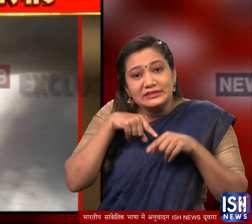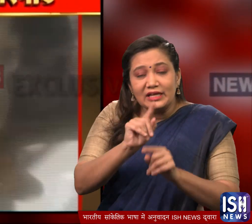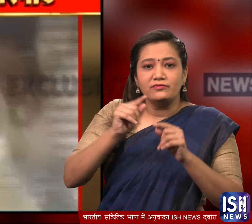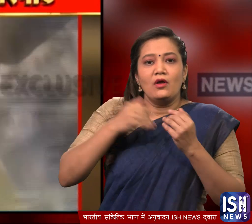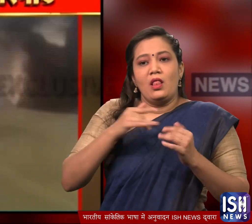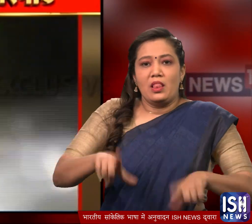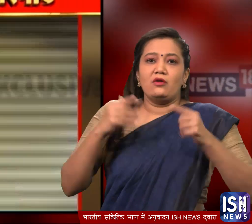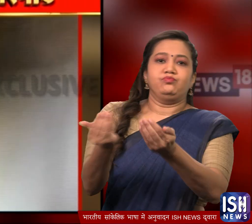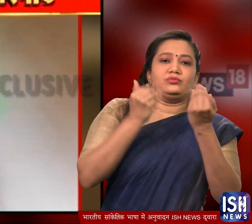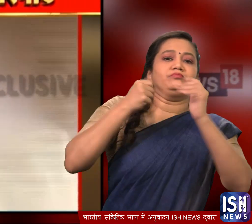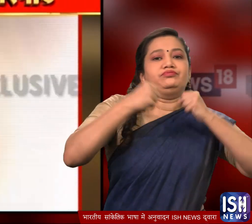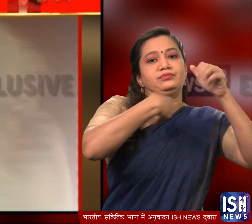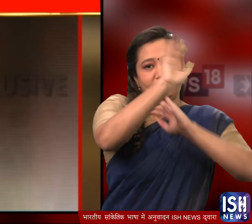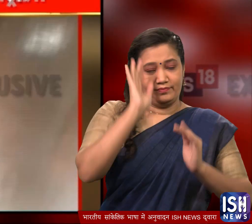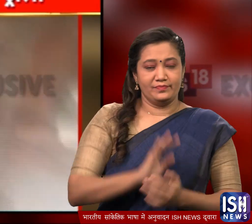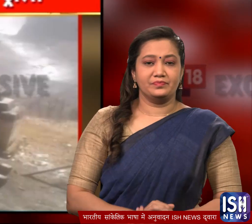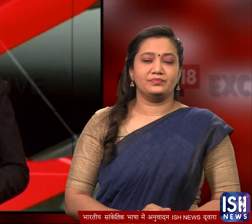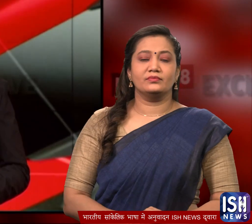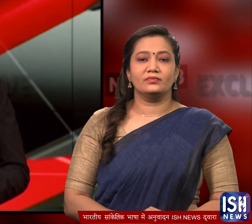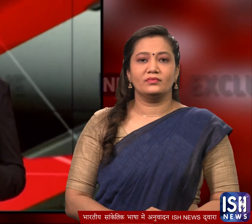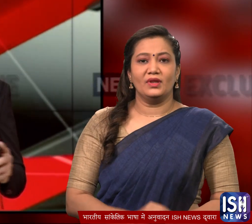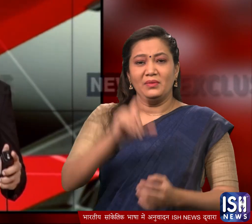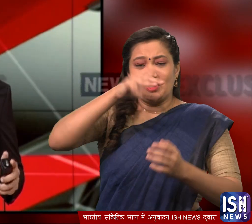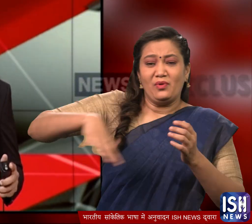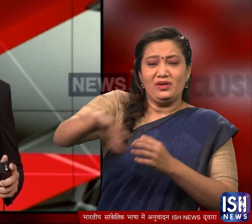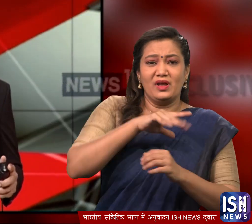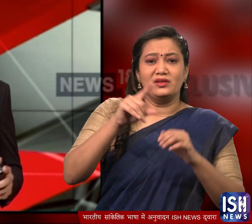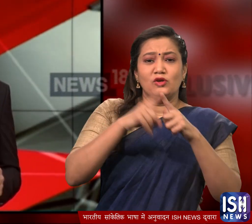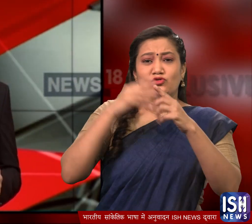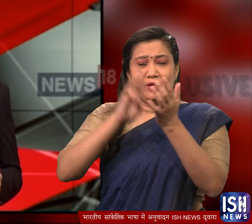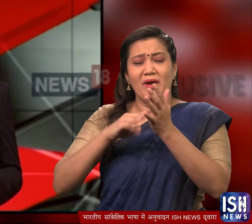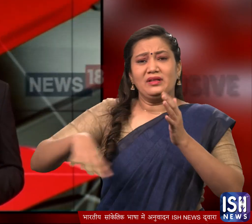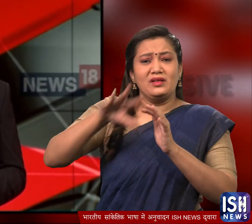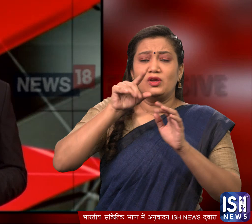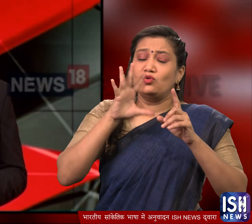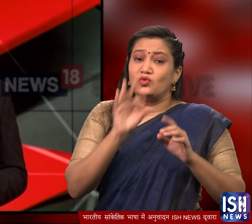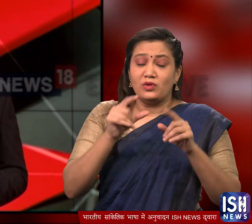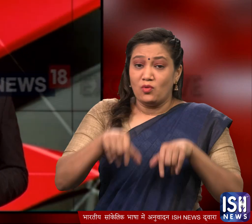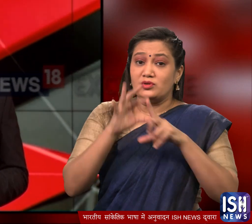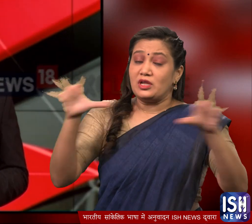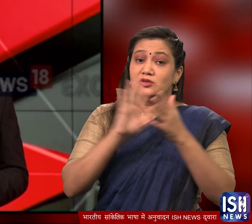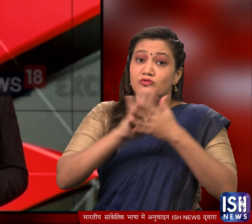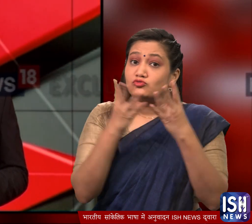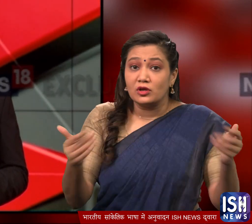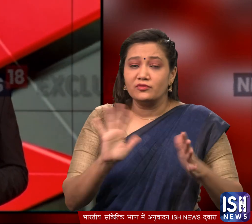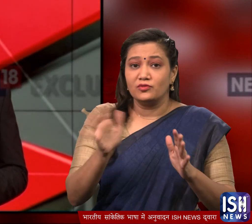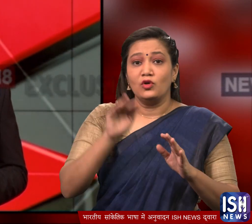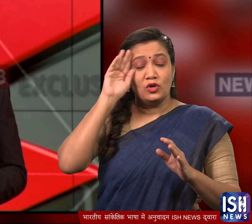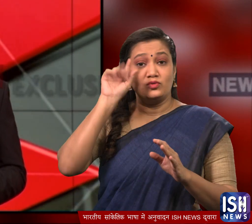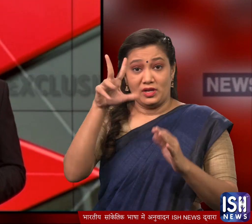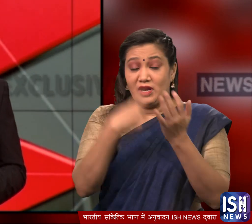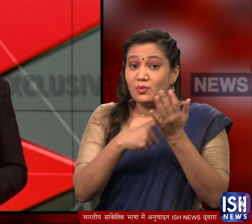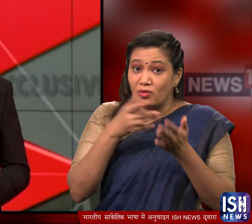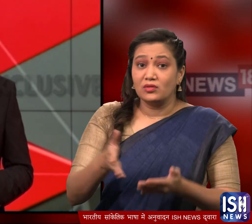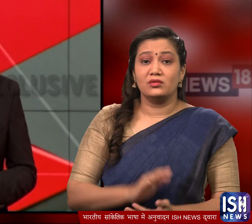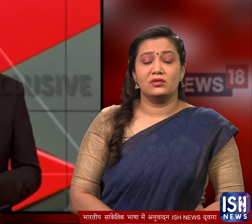गया था और वो जान बचाकर वहां से निकल गया। लेकिन चमोली जिले में जोशीमठ के पास खतरा पूरी तरह टला नहीं है। न्यूज़ 18 के सत्येंद्र